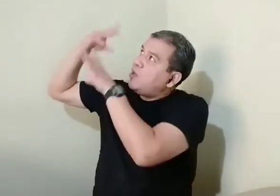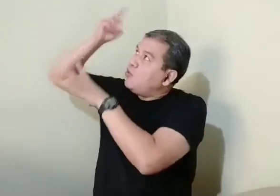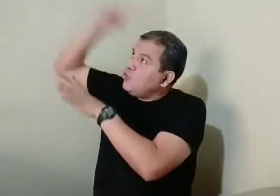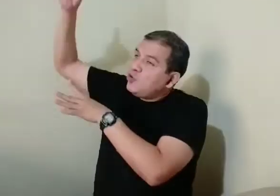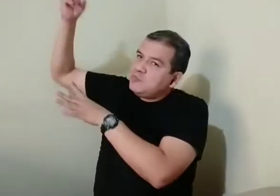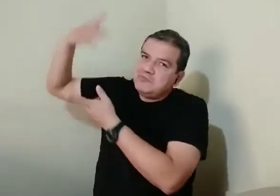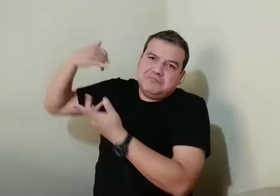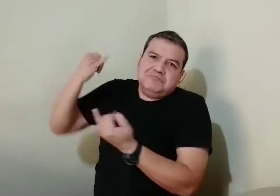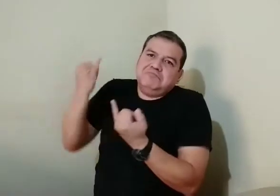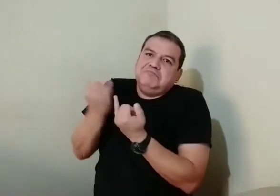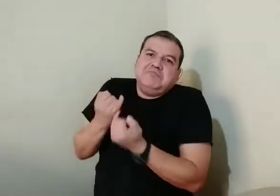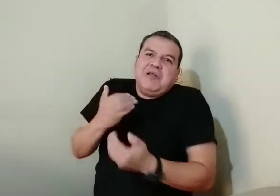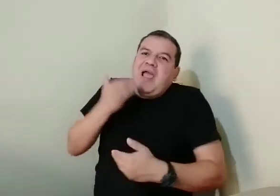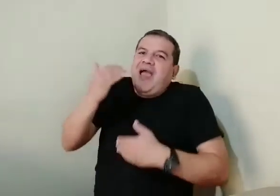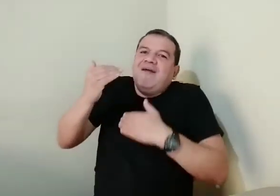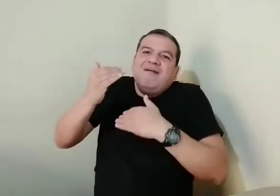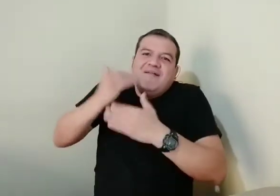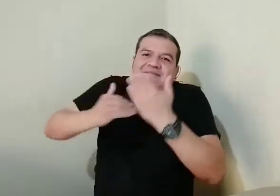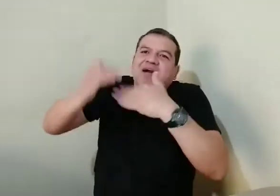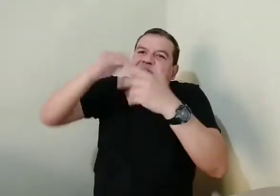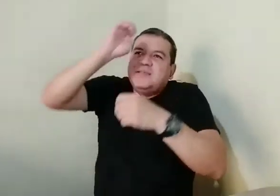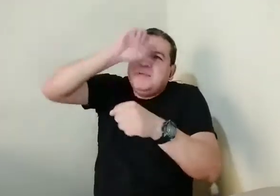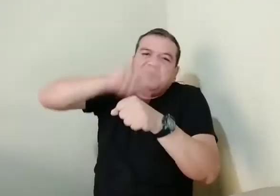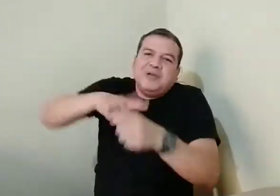la gracia y el conocimiento de Cristo.